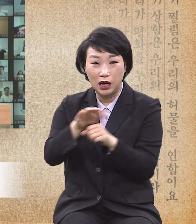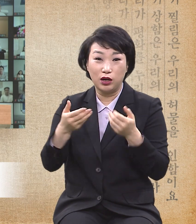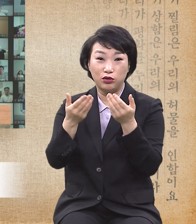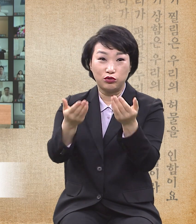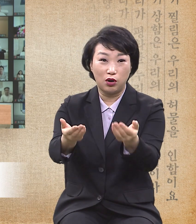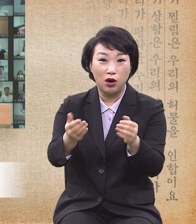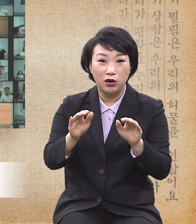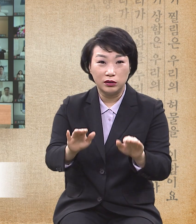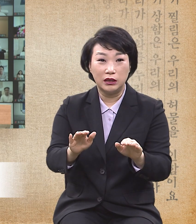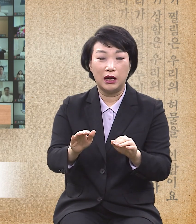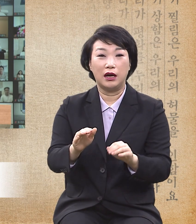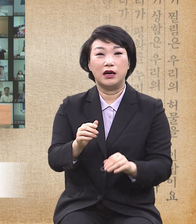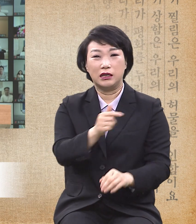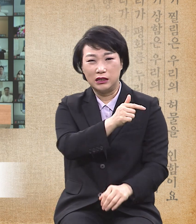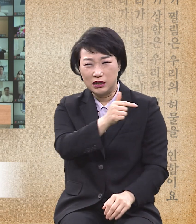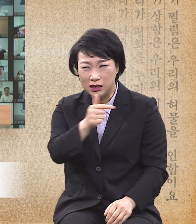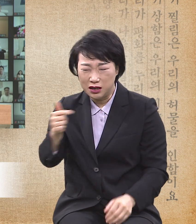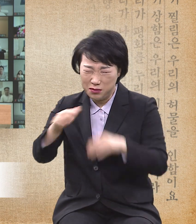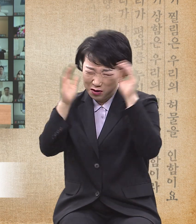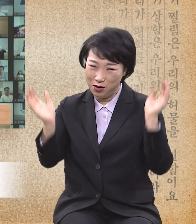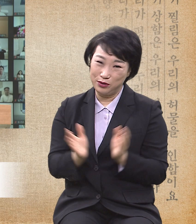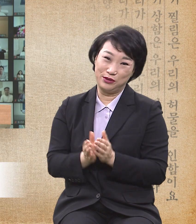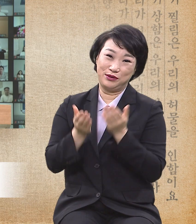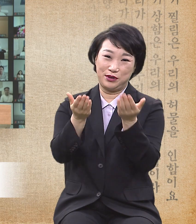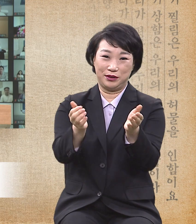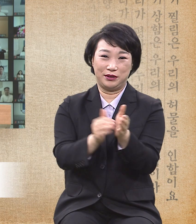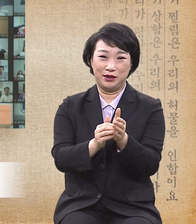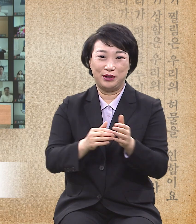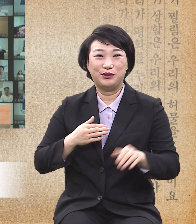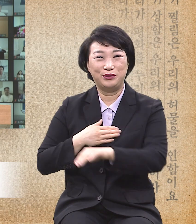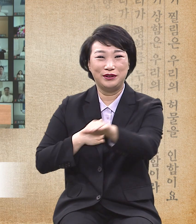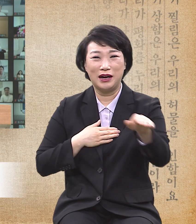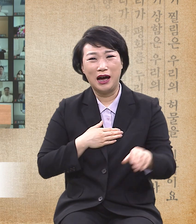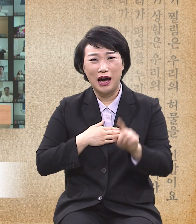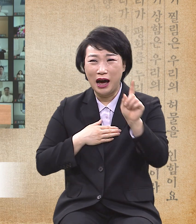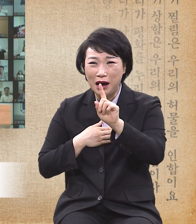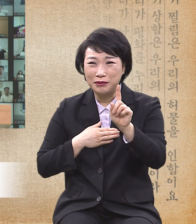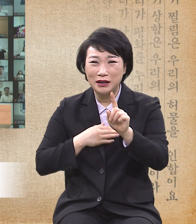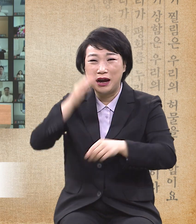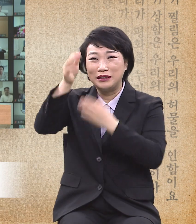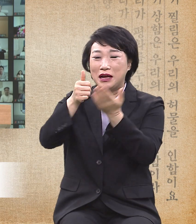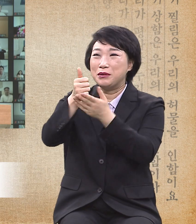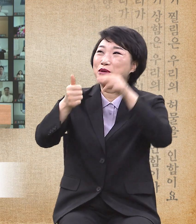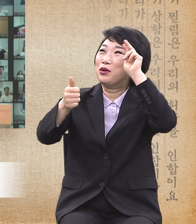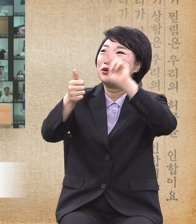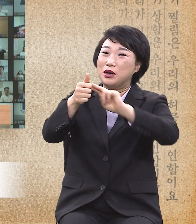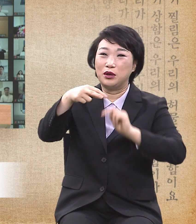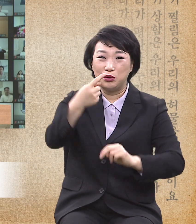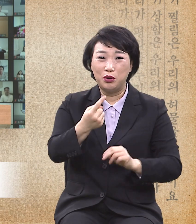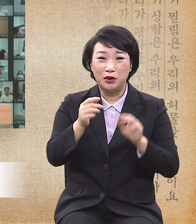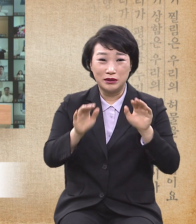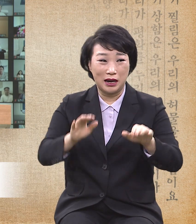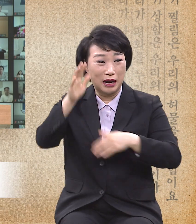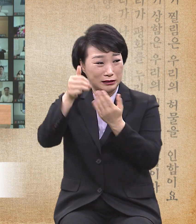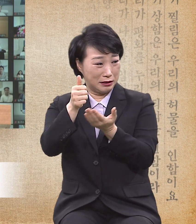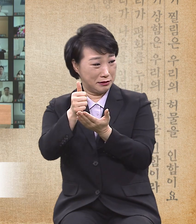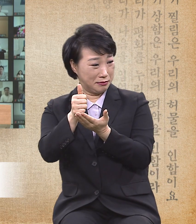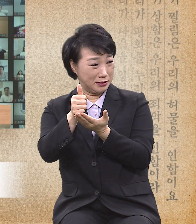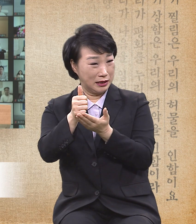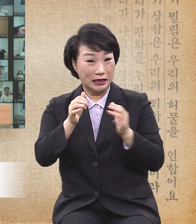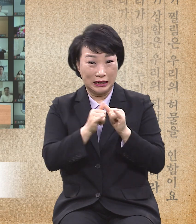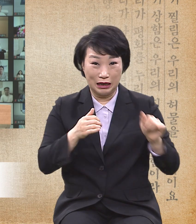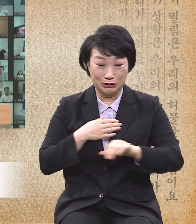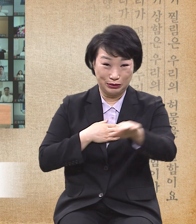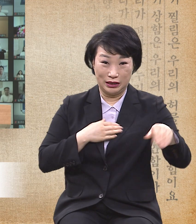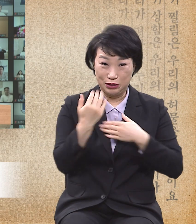사랑하는데 큰 것을 다 주셨고 우리가 아무리 하나님을 도전해도 하나님은